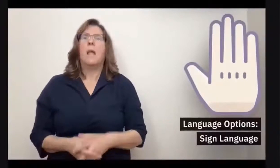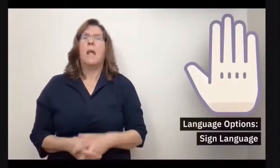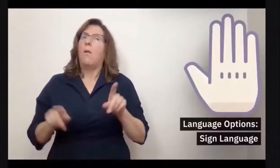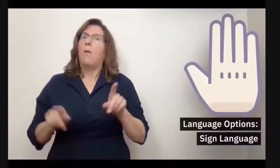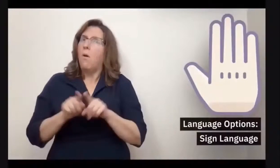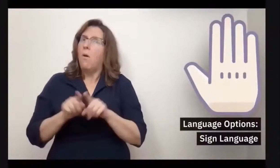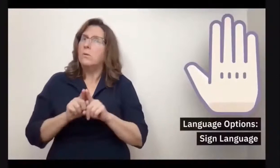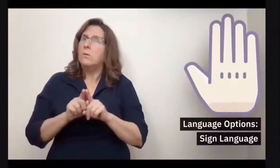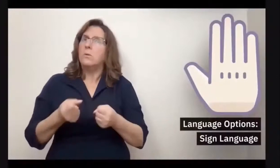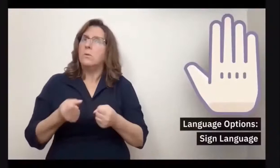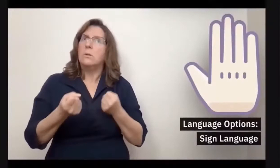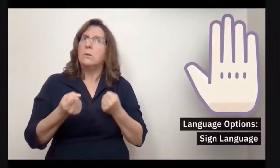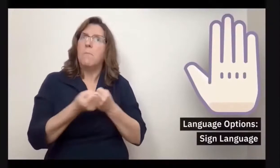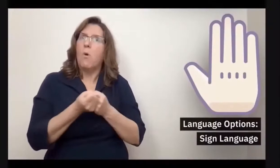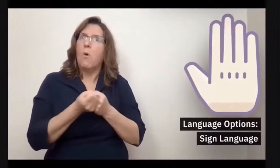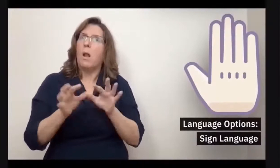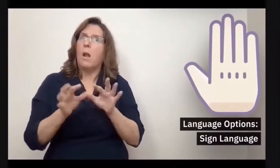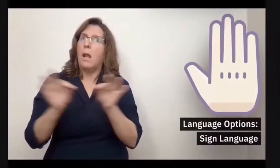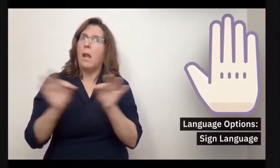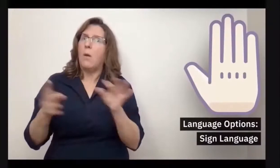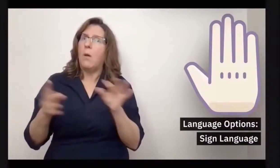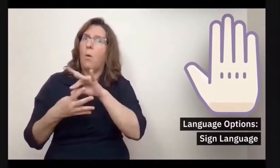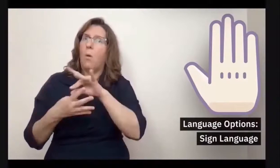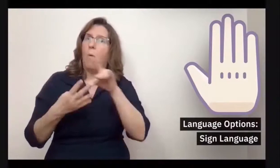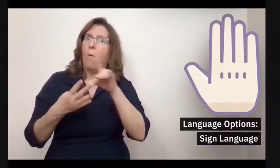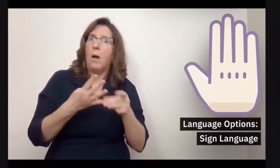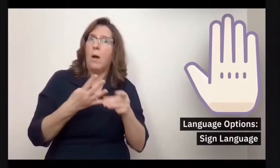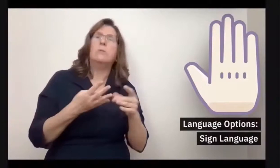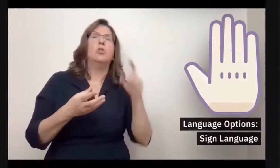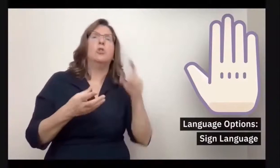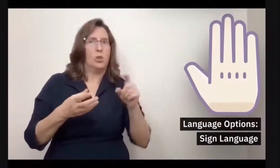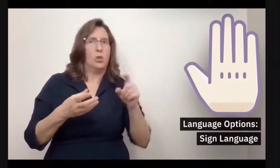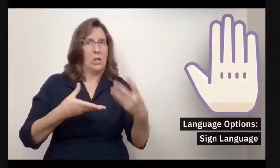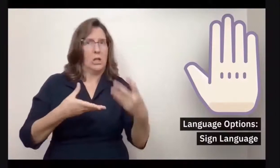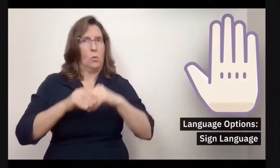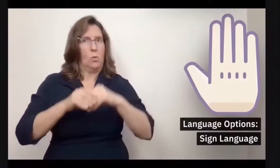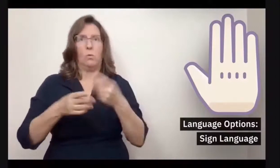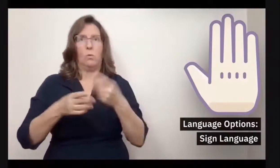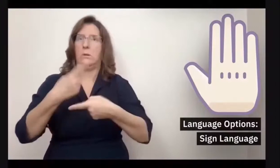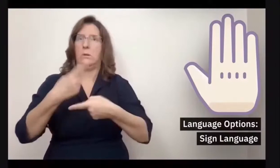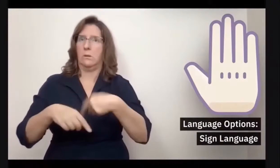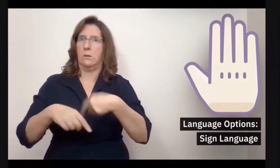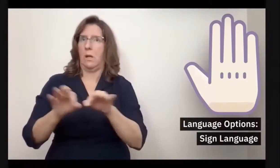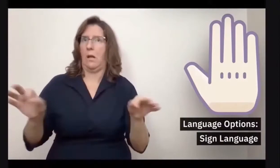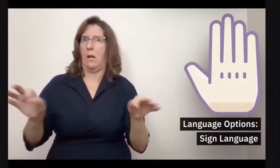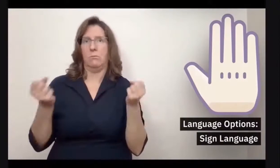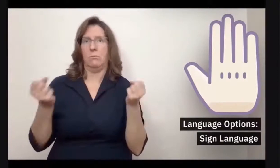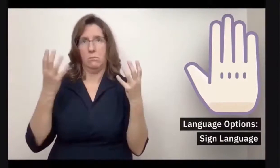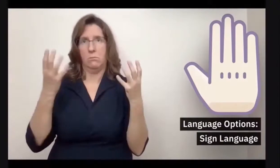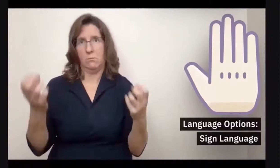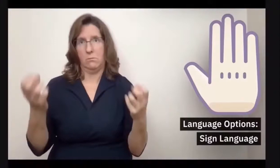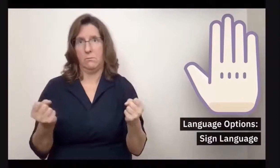También en las opciones del lenguaje debe ser parte de este entorno, incluyendo lengua de señas.